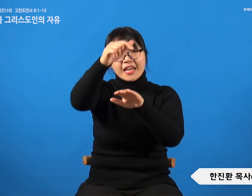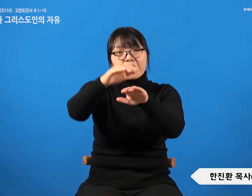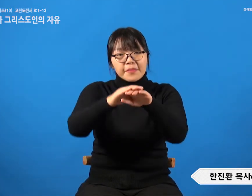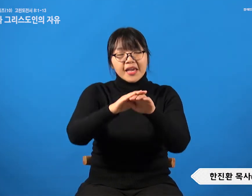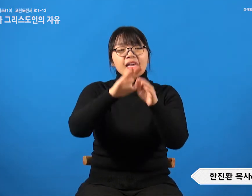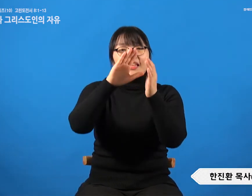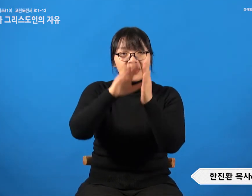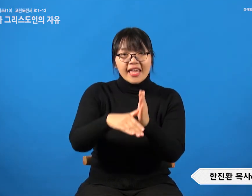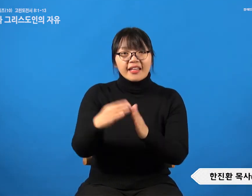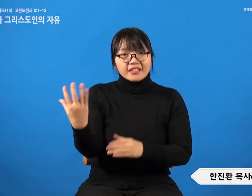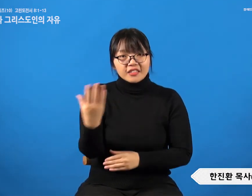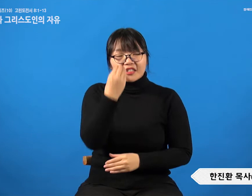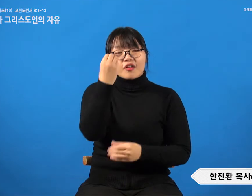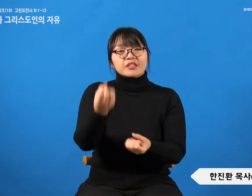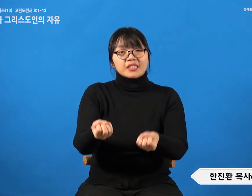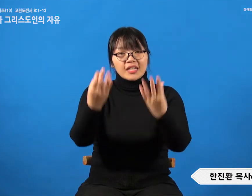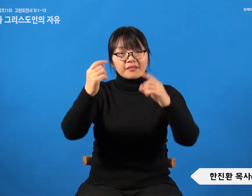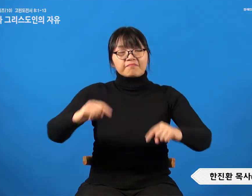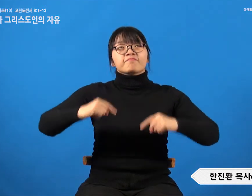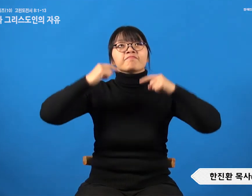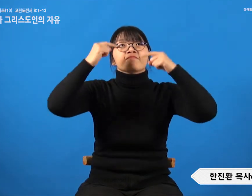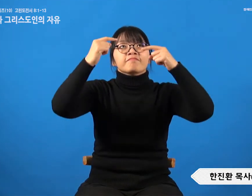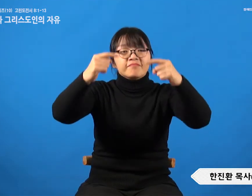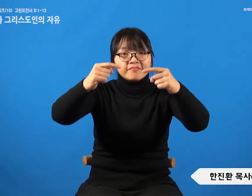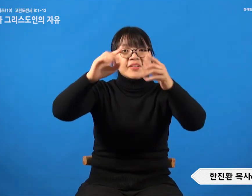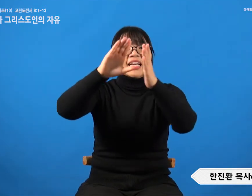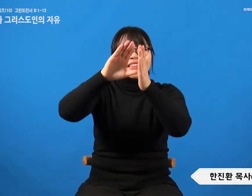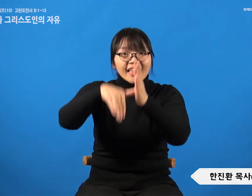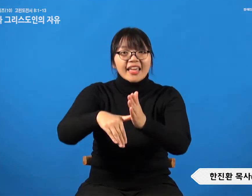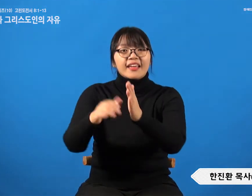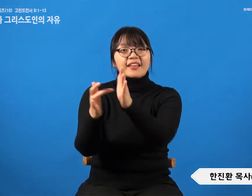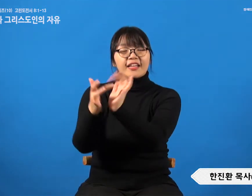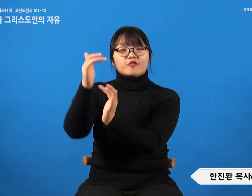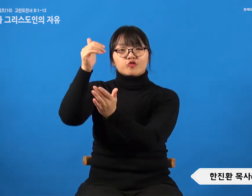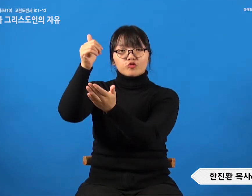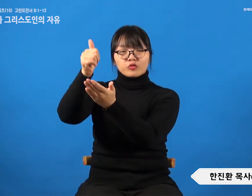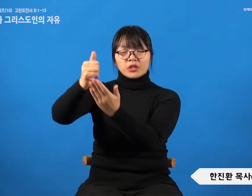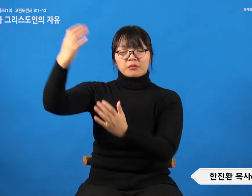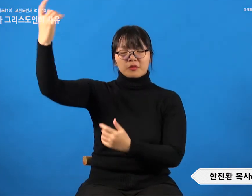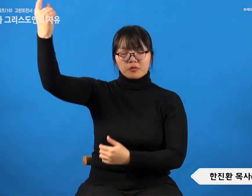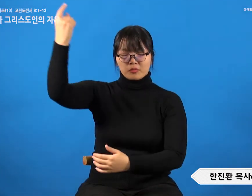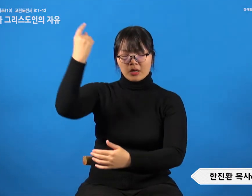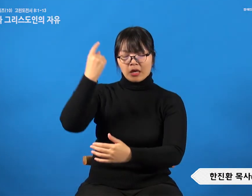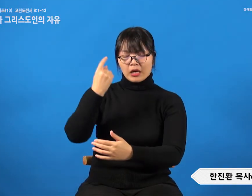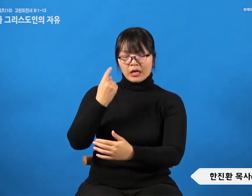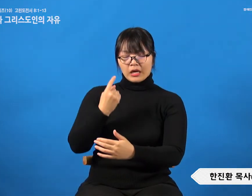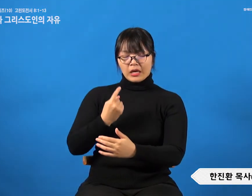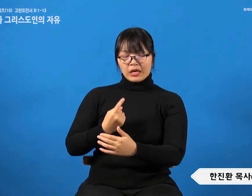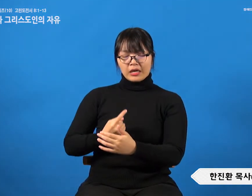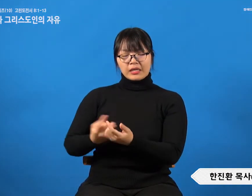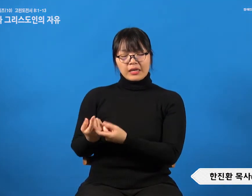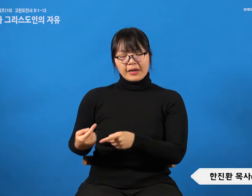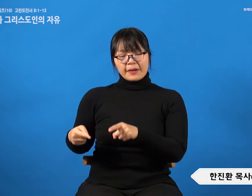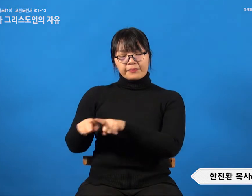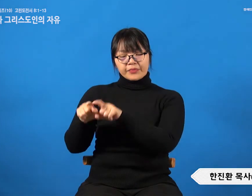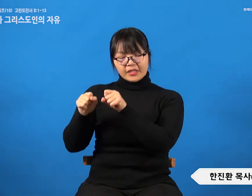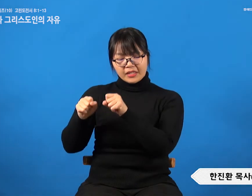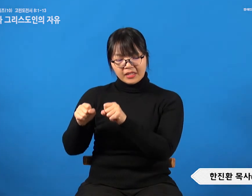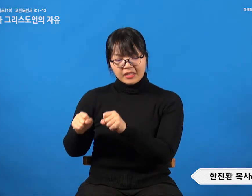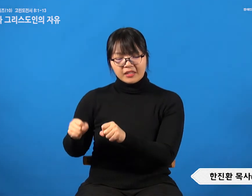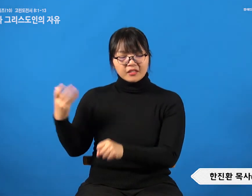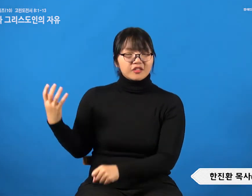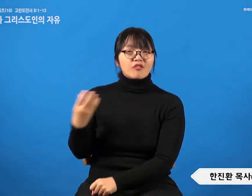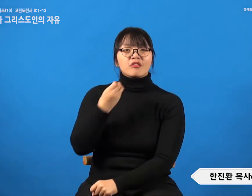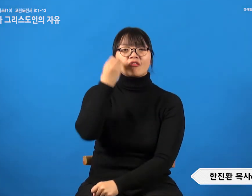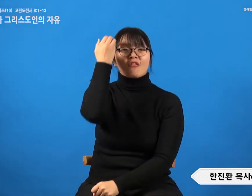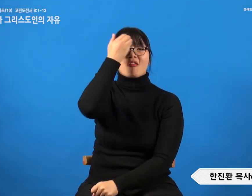그 음식을 우리가 먹을 때에 이 예수 그리스도와 하나 되는 특별한 역사를 성령께서 일으켜 주시는